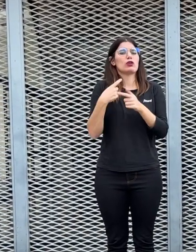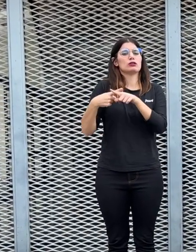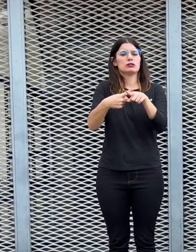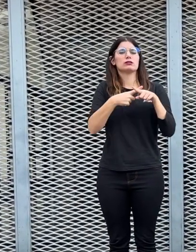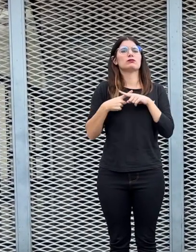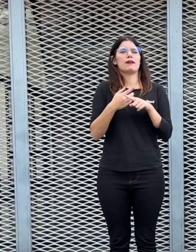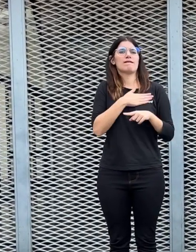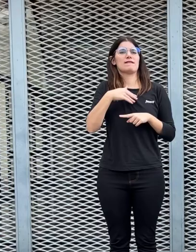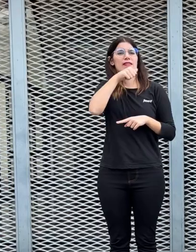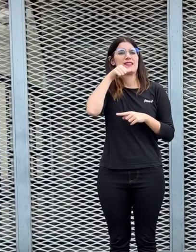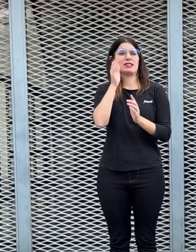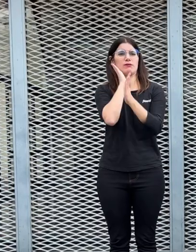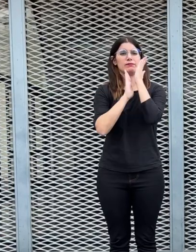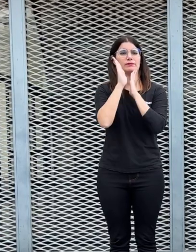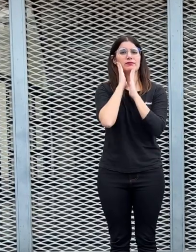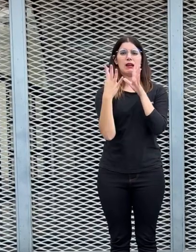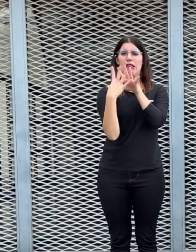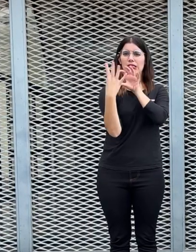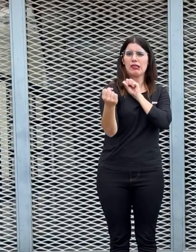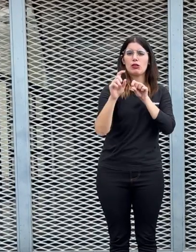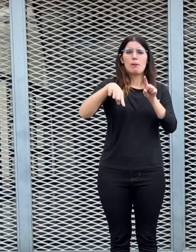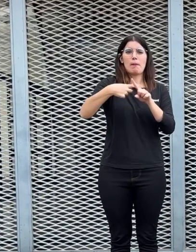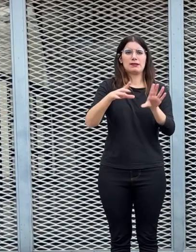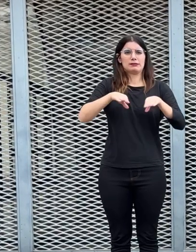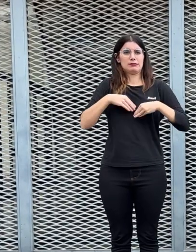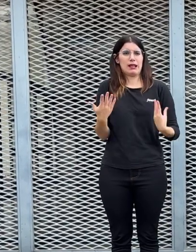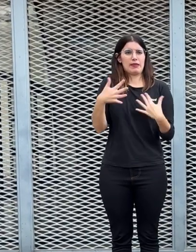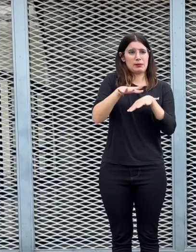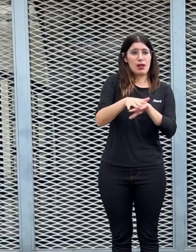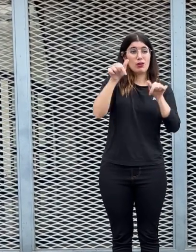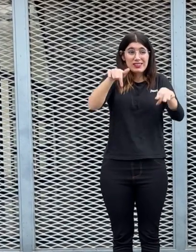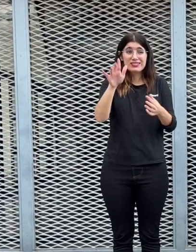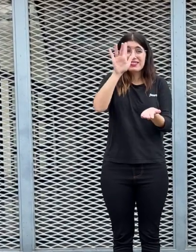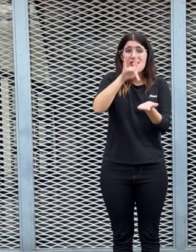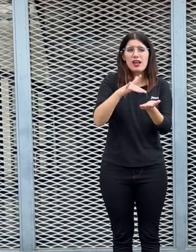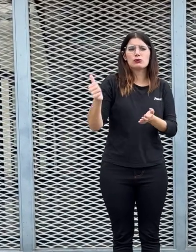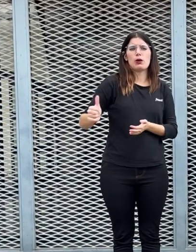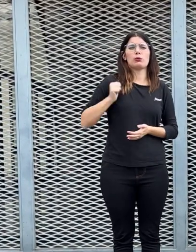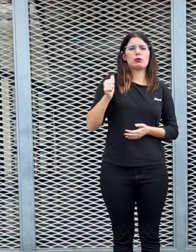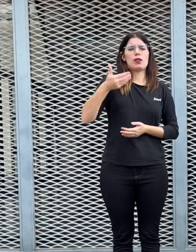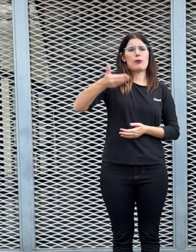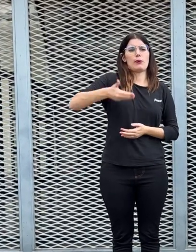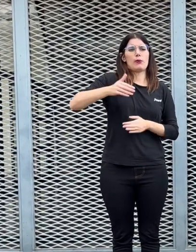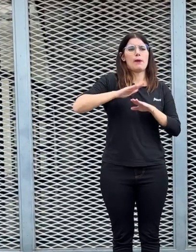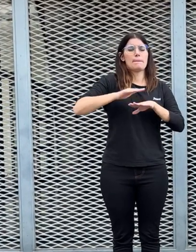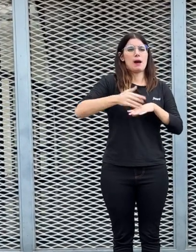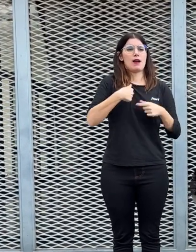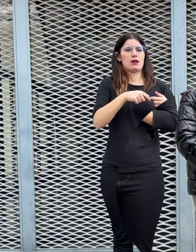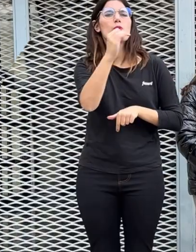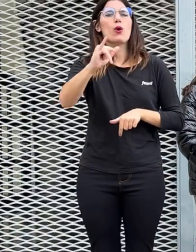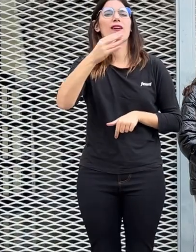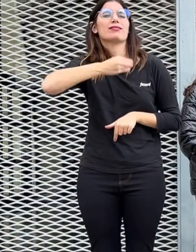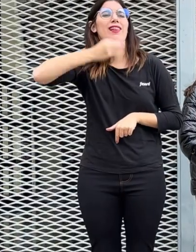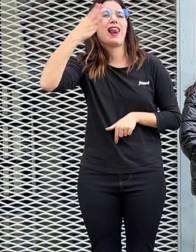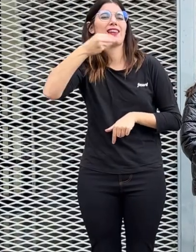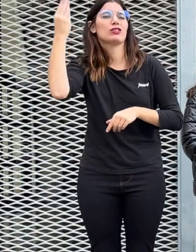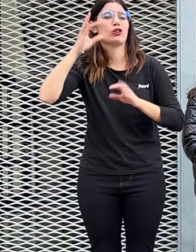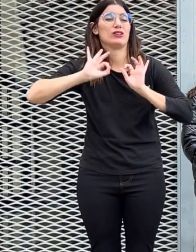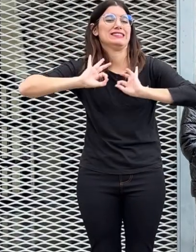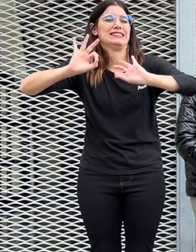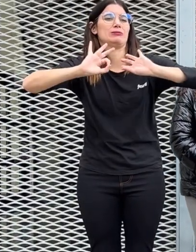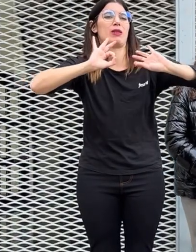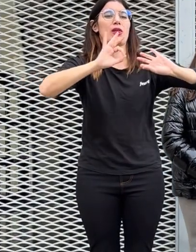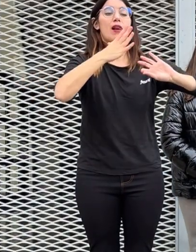ser estimats, compresos i acceptats. Aquest dia és una oportunitat per obrir els nostres cors i ments, que poden contribuir a